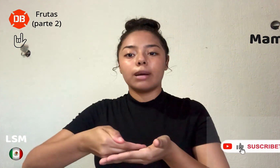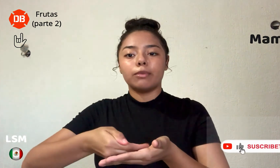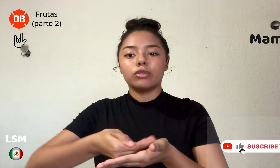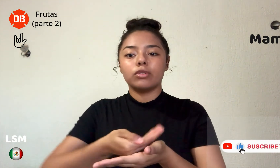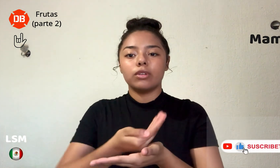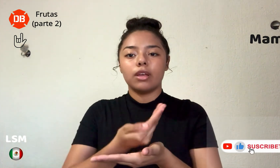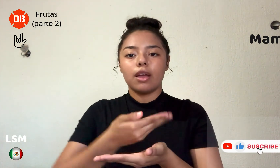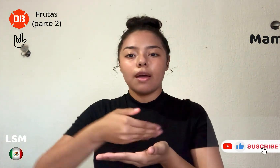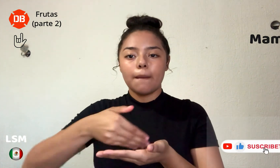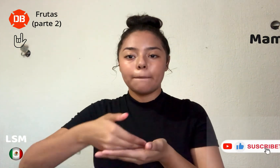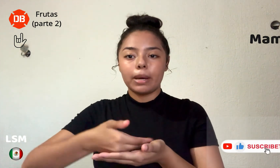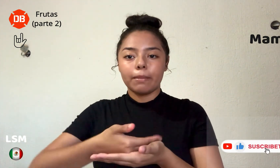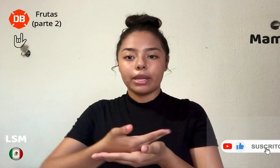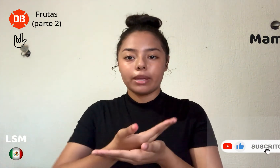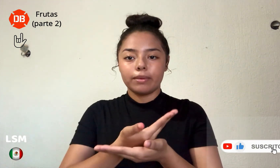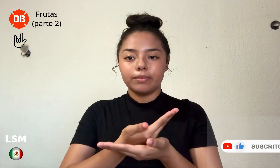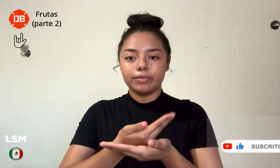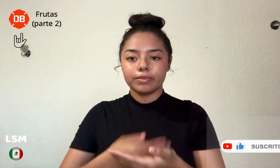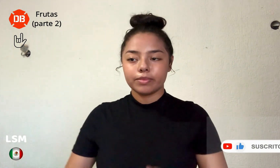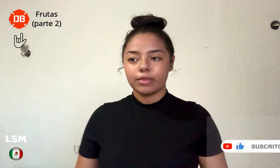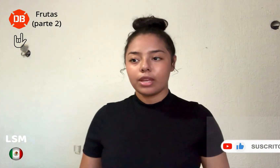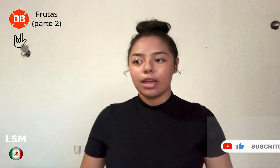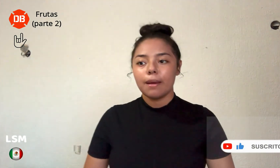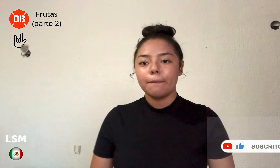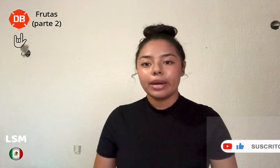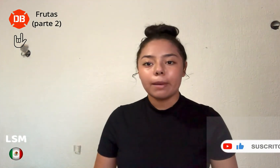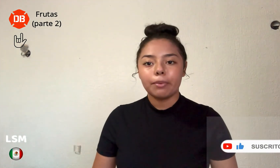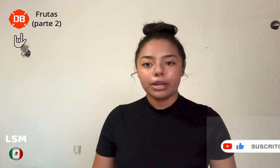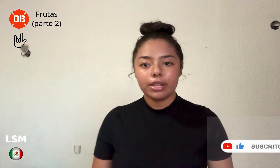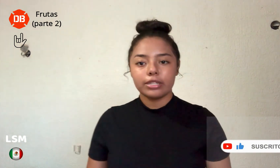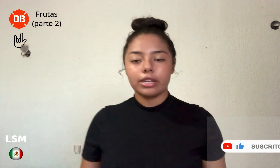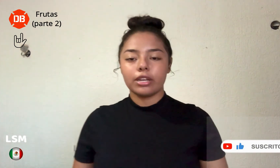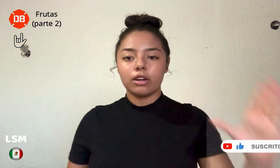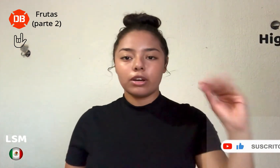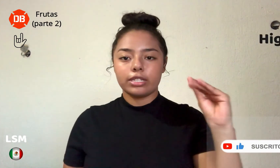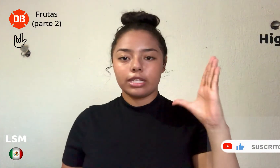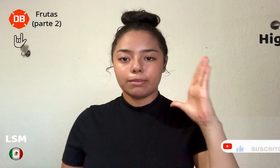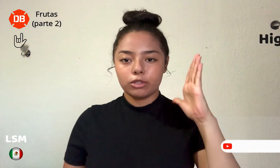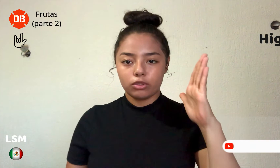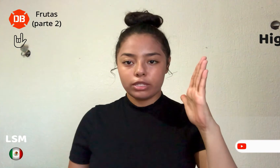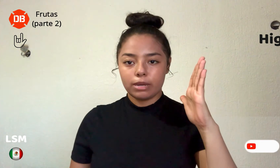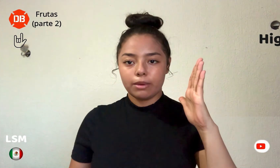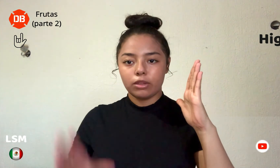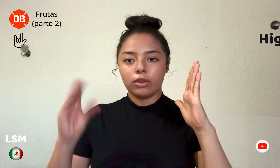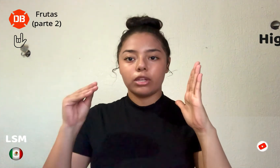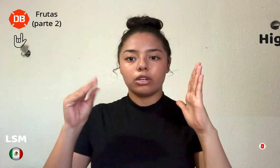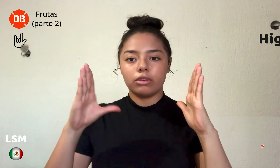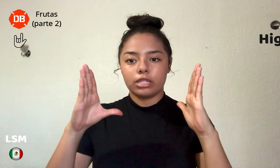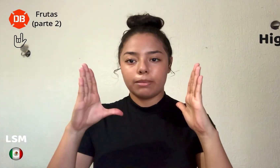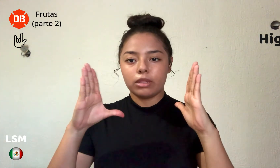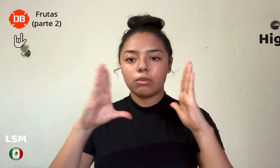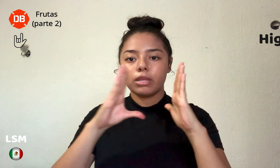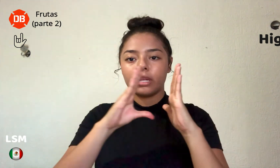enroscamos, mamey. Para poder decir higo, extendemos nuestra mano y con nuestra mano